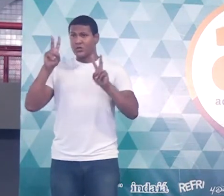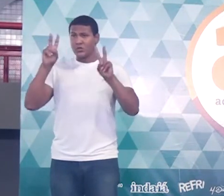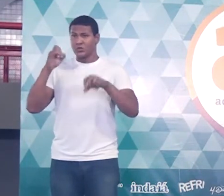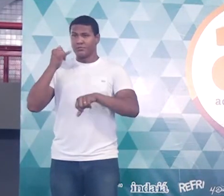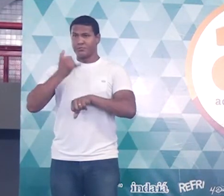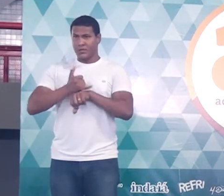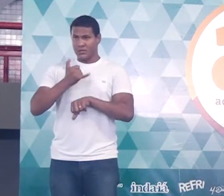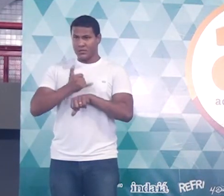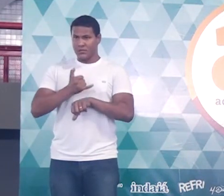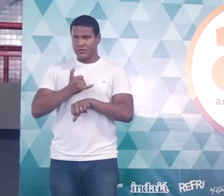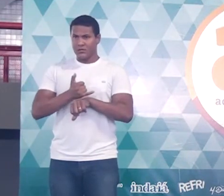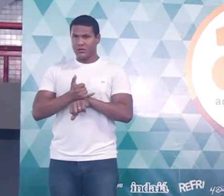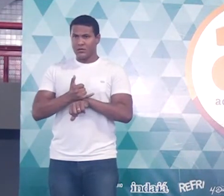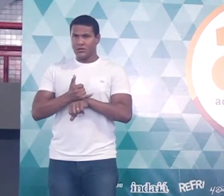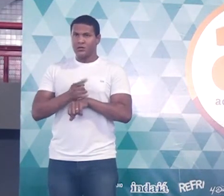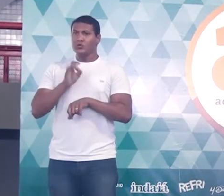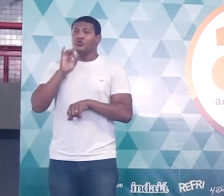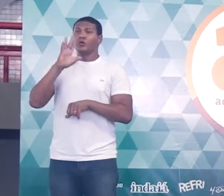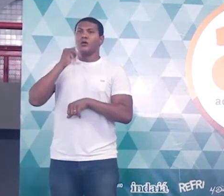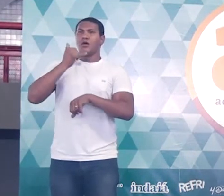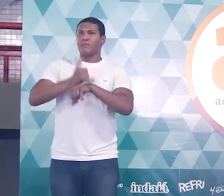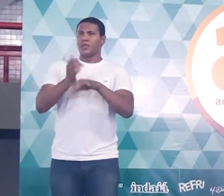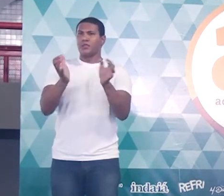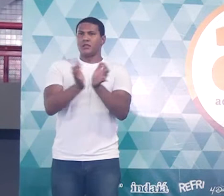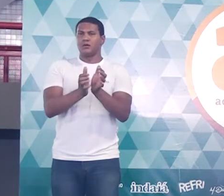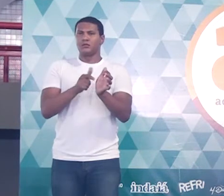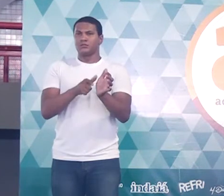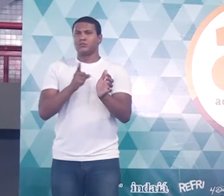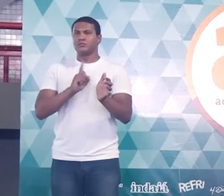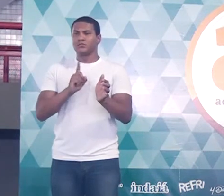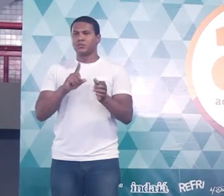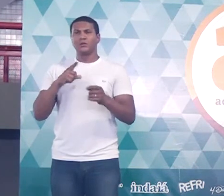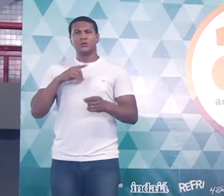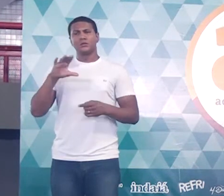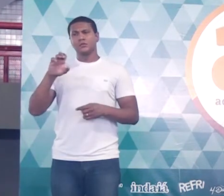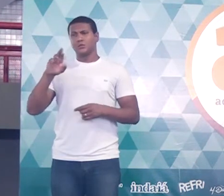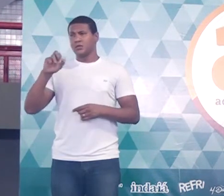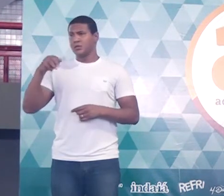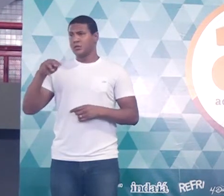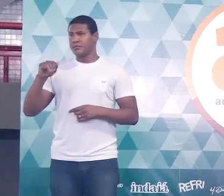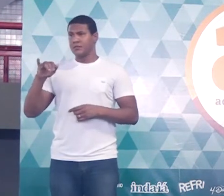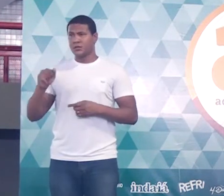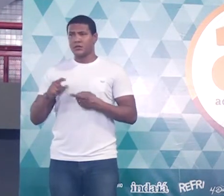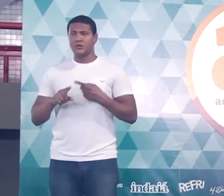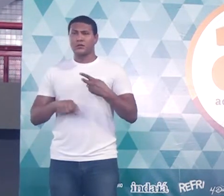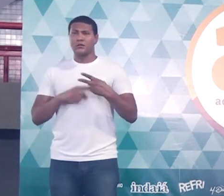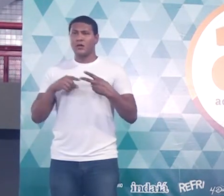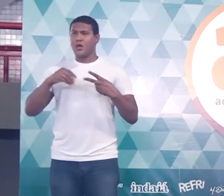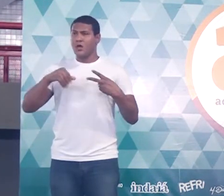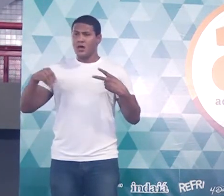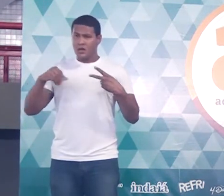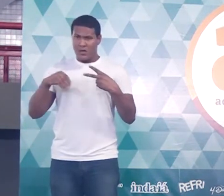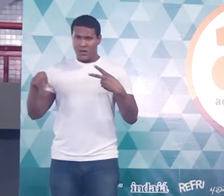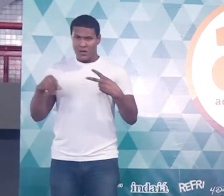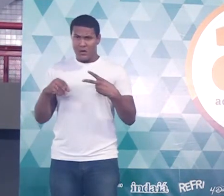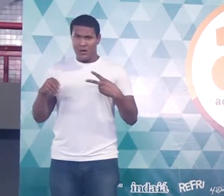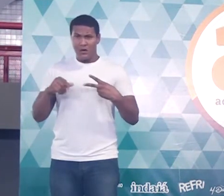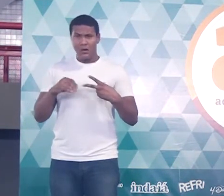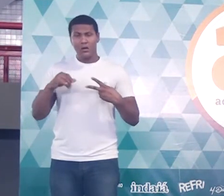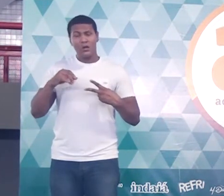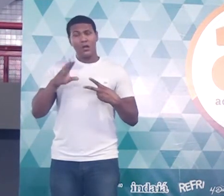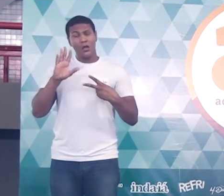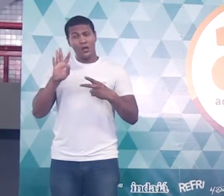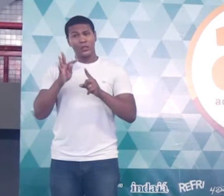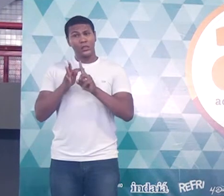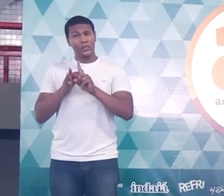metais, não são só os metais. A cerâmica também, a areia é uma boa condutora térmica.